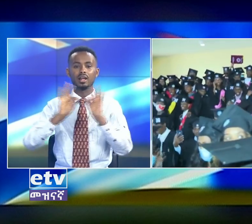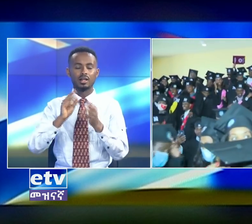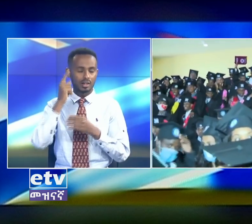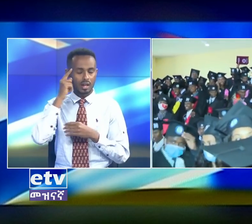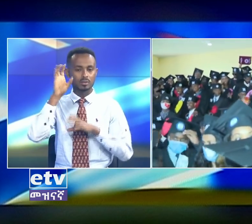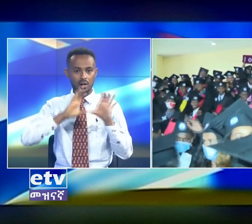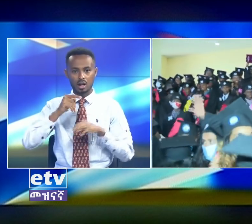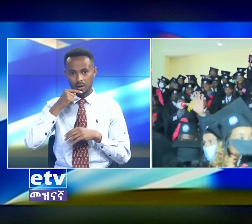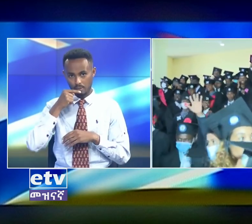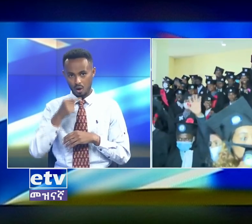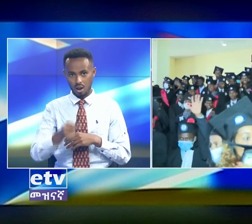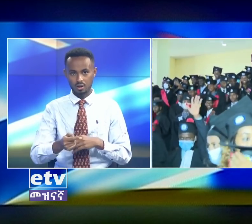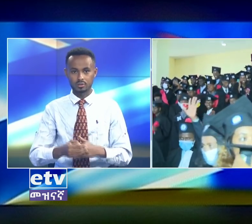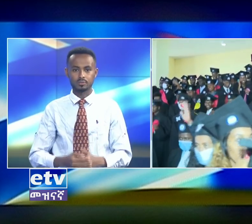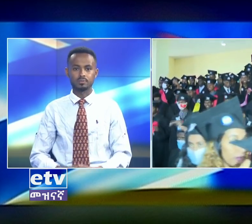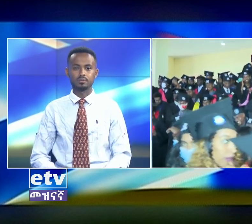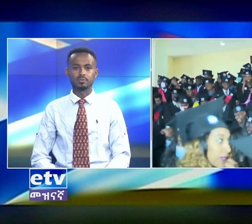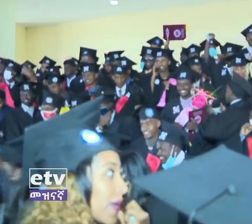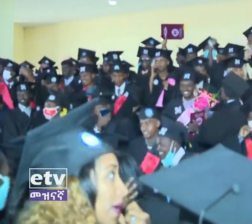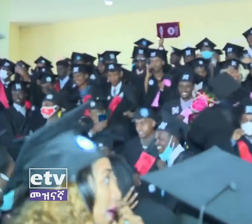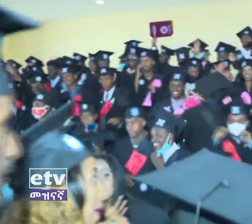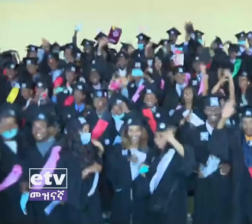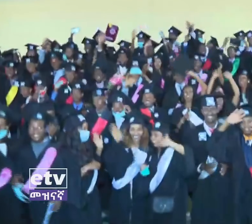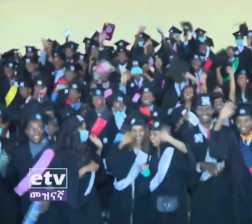እንድናስብ አድርጎናል ብለዋል።